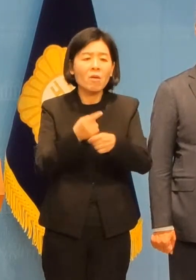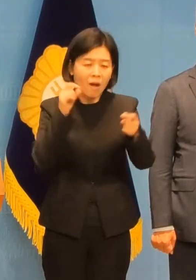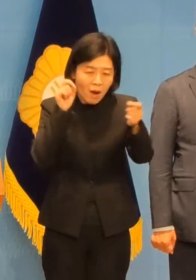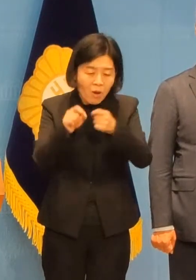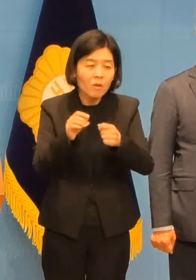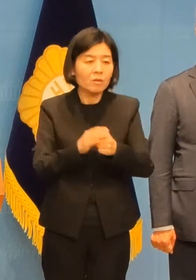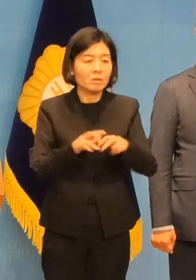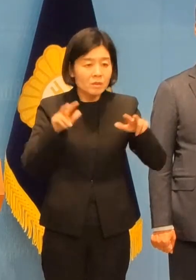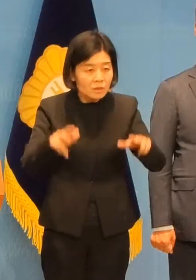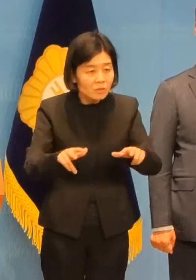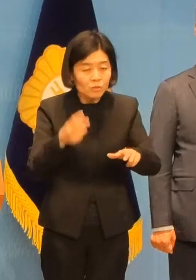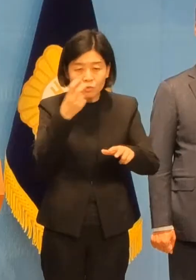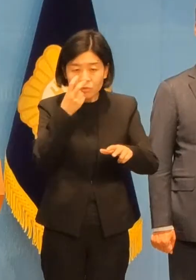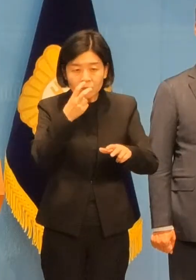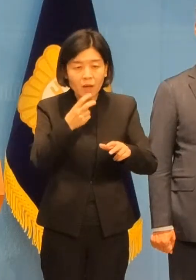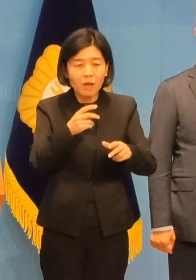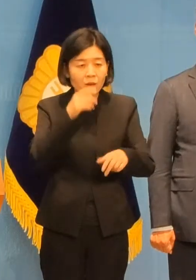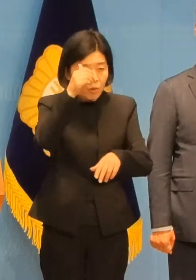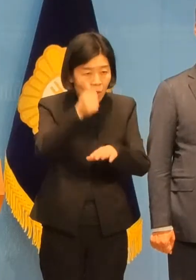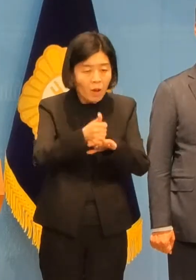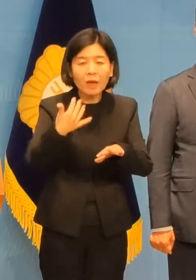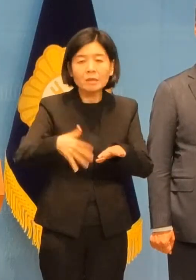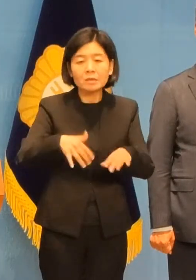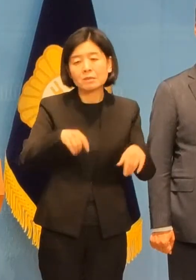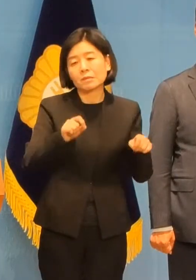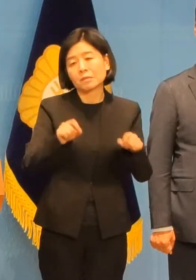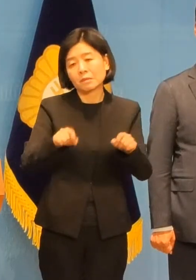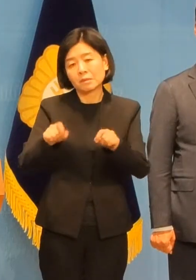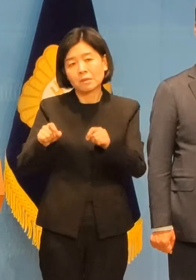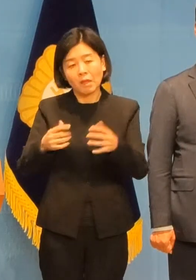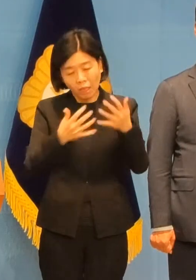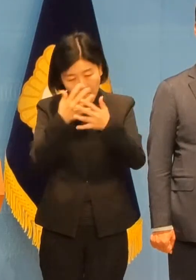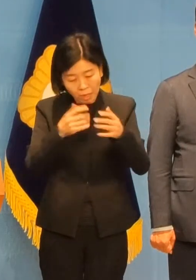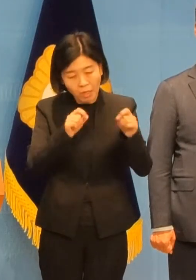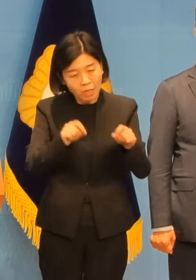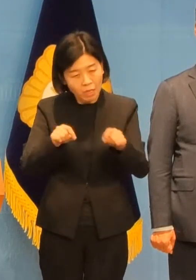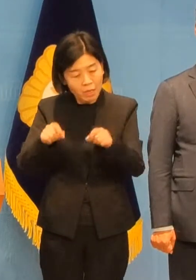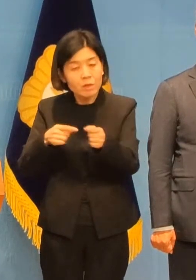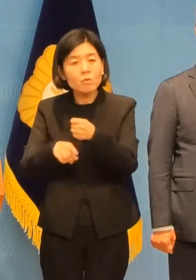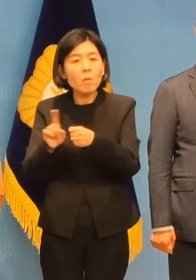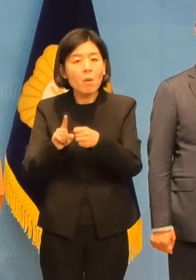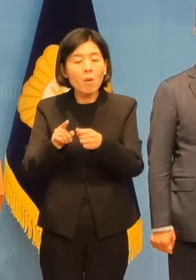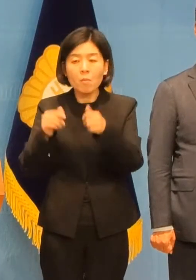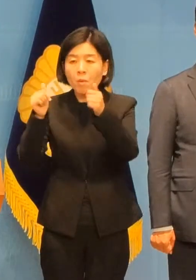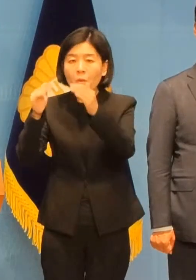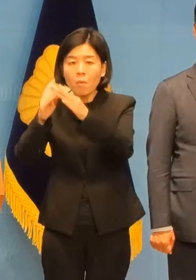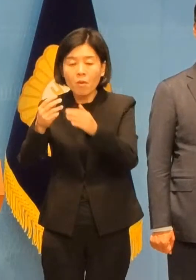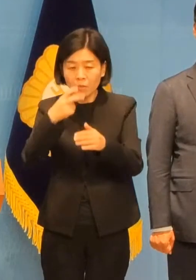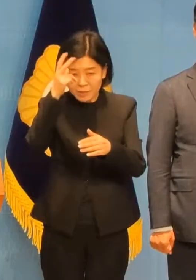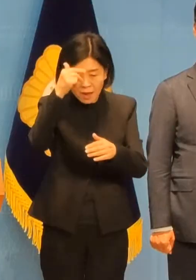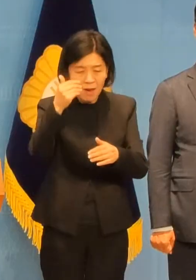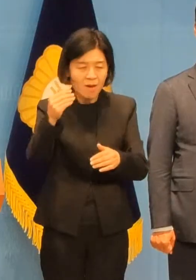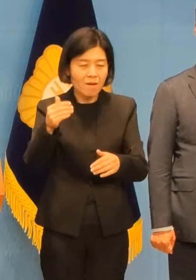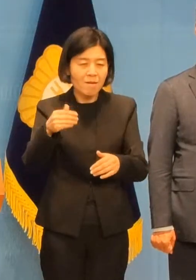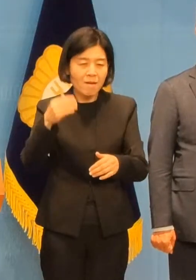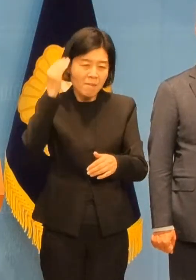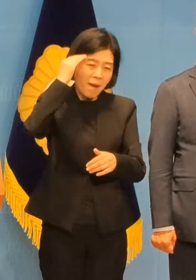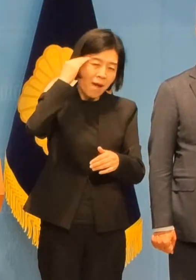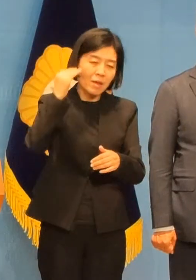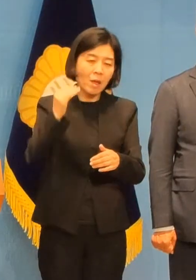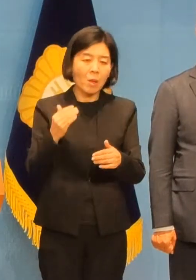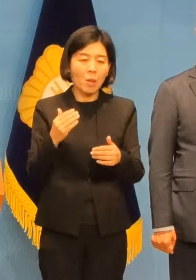않고 지지부진한 이유는 이와 같은 법원과 검찰의 적극적인 방해와 비호 행위가 있었기